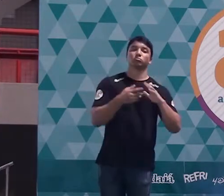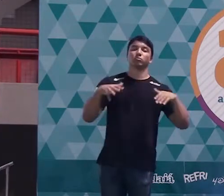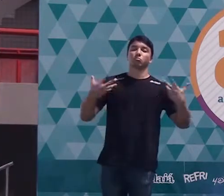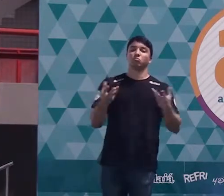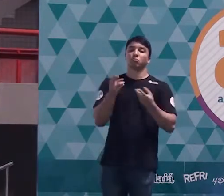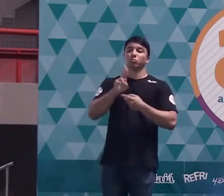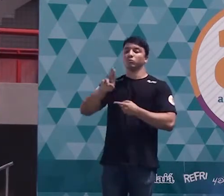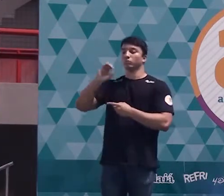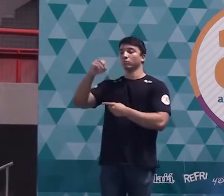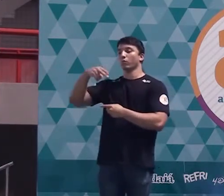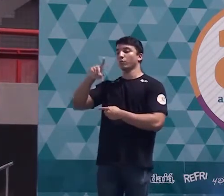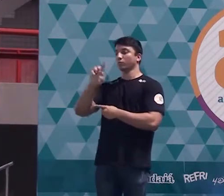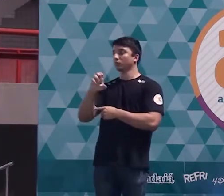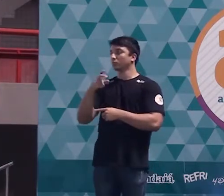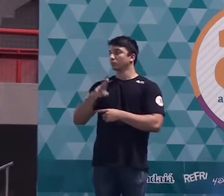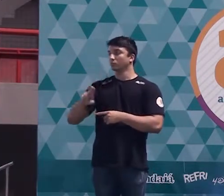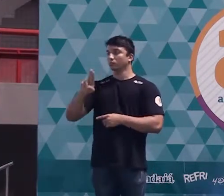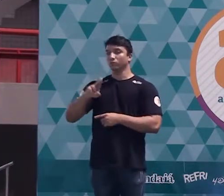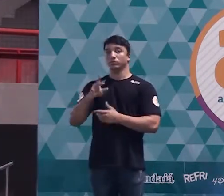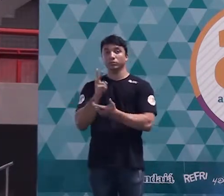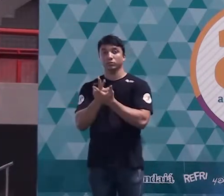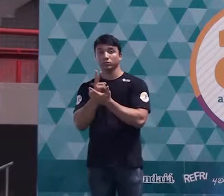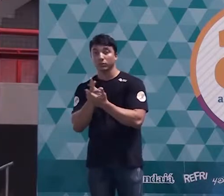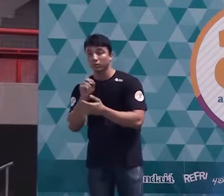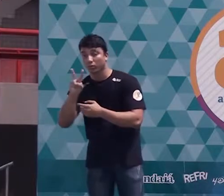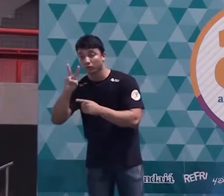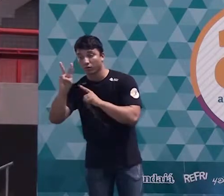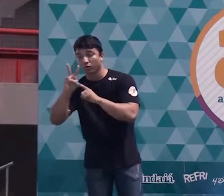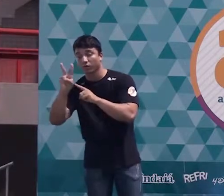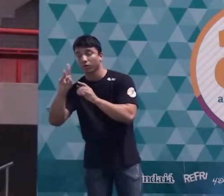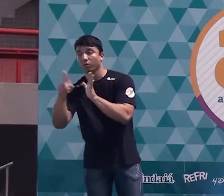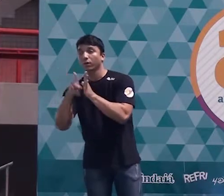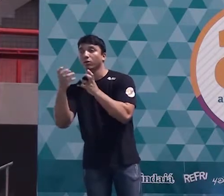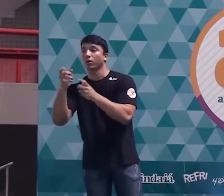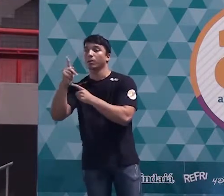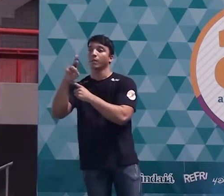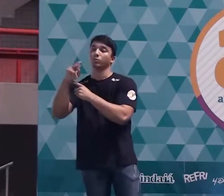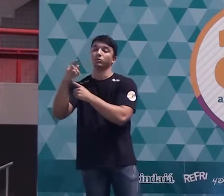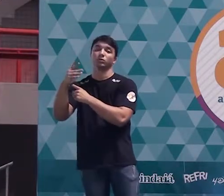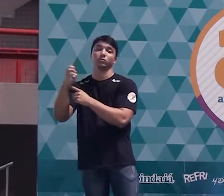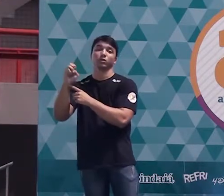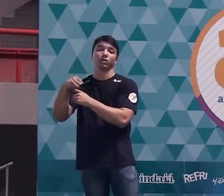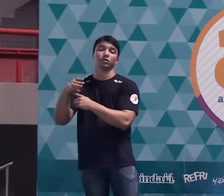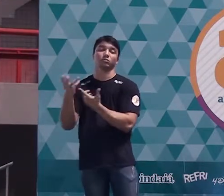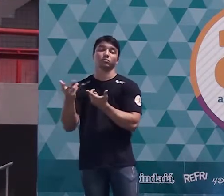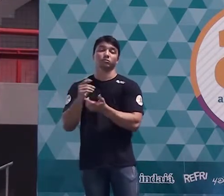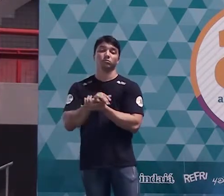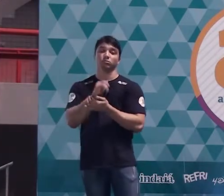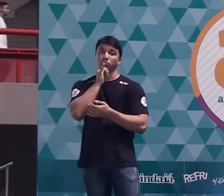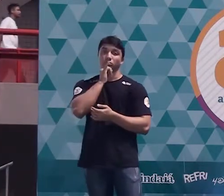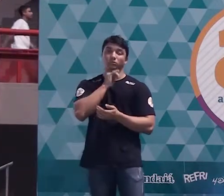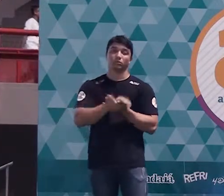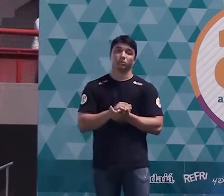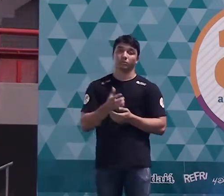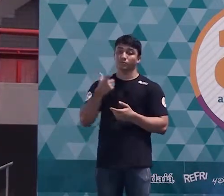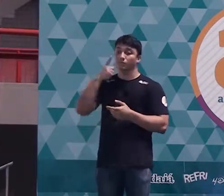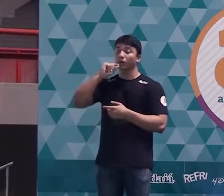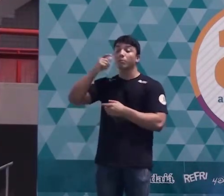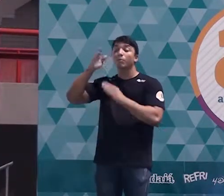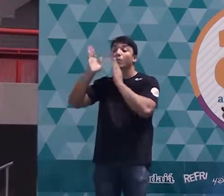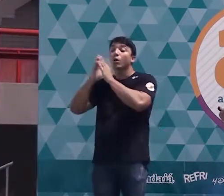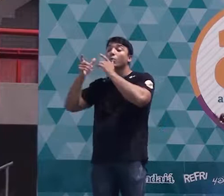uso onde? Toda vida que o verbo pedir a preposição em. Tipo, quem